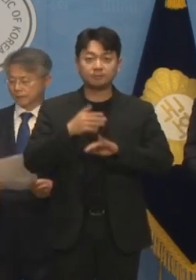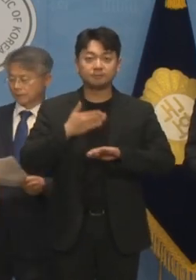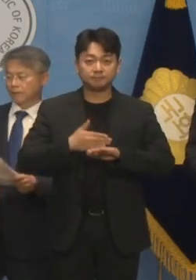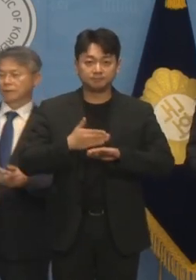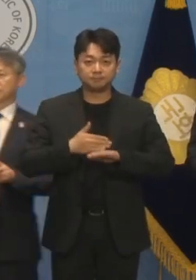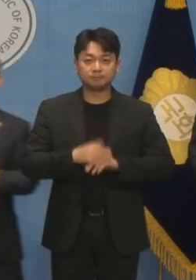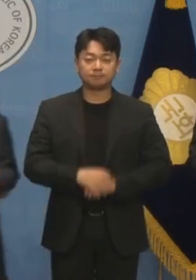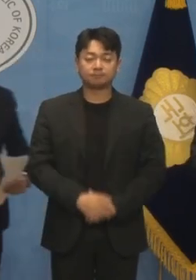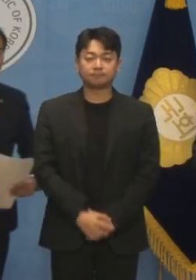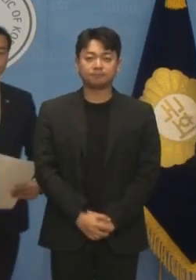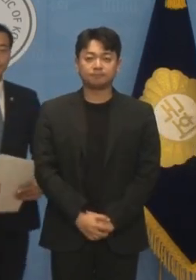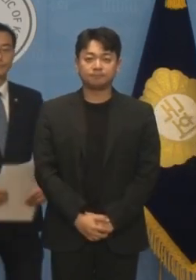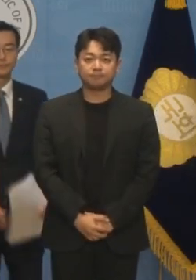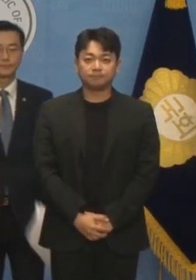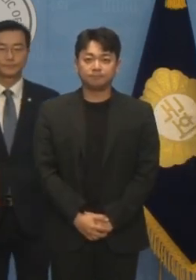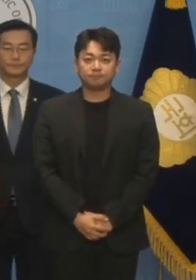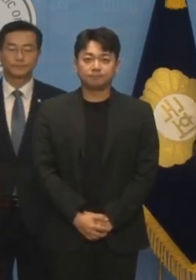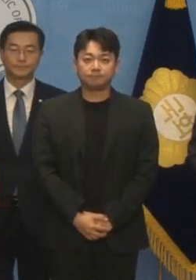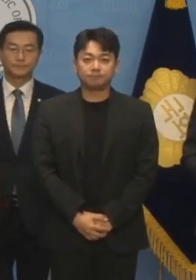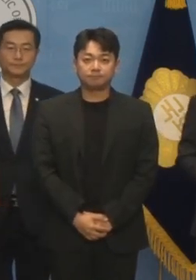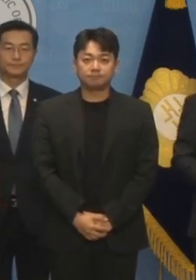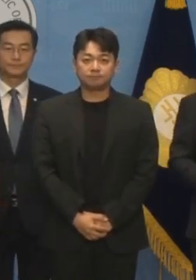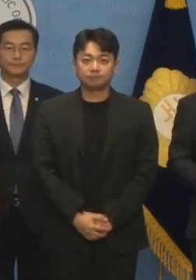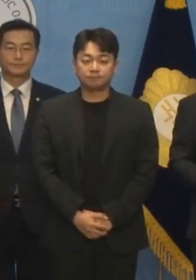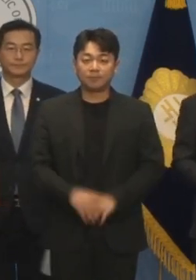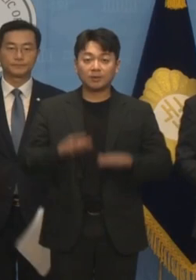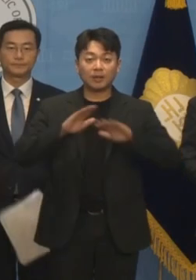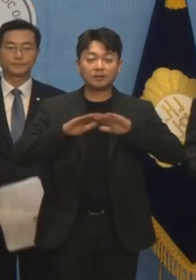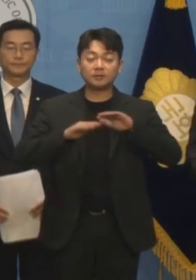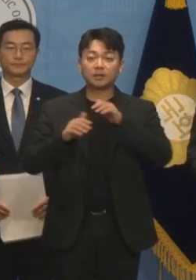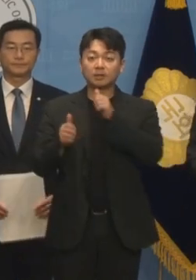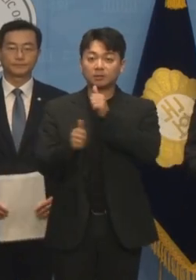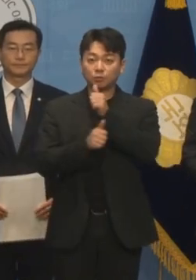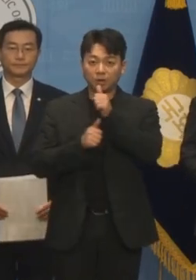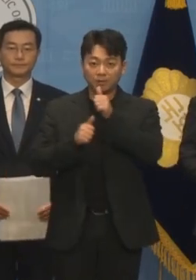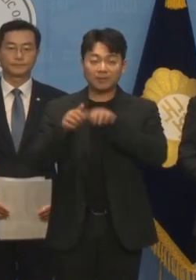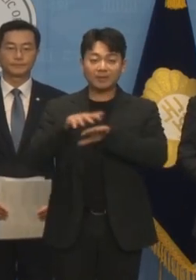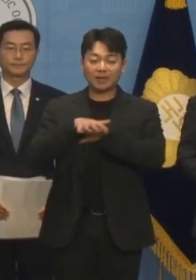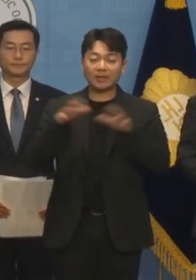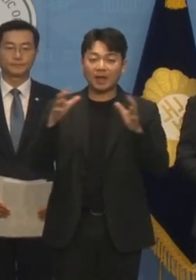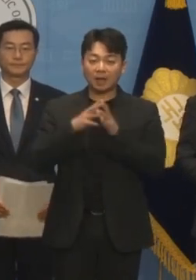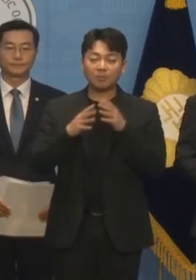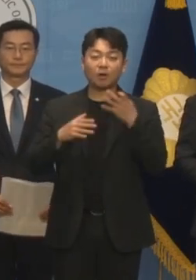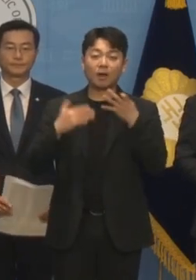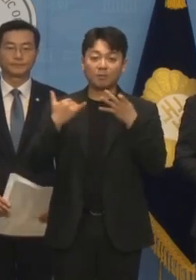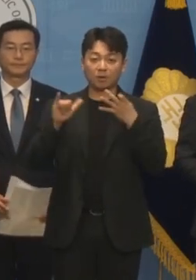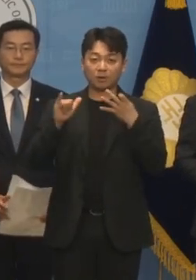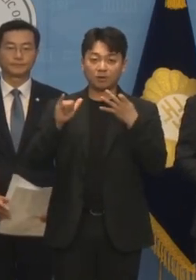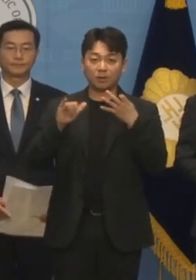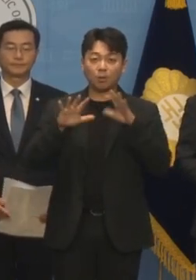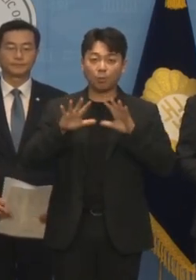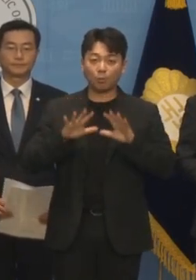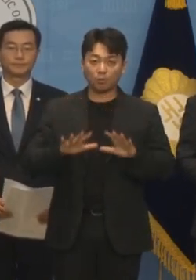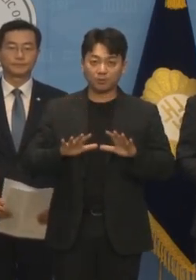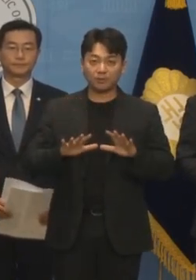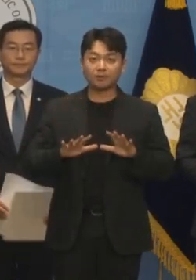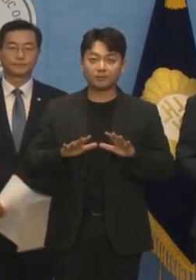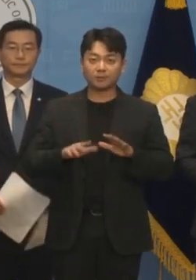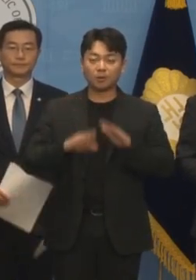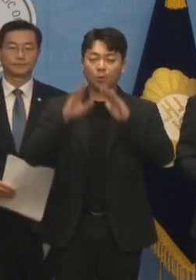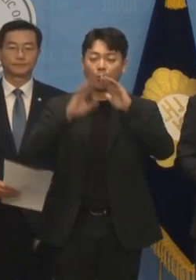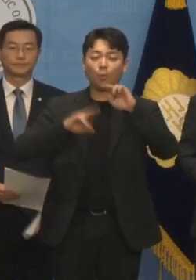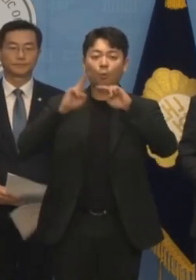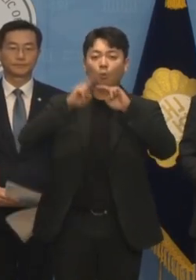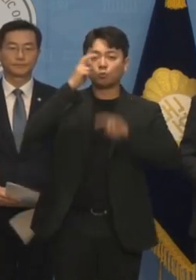이상입니다 원래 저희 대책단 모두 분인데요 명인데요 오늘 공수처의